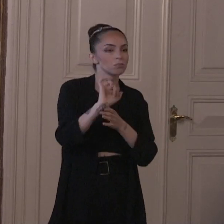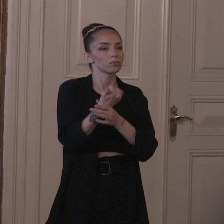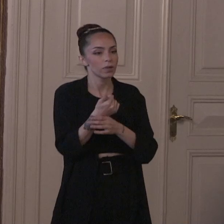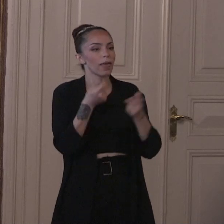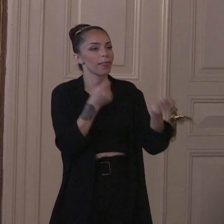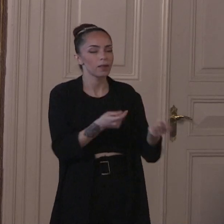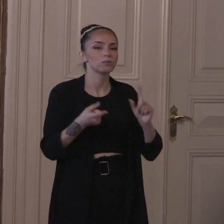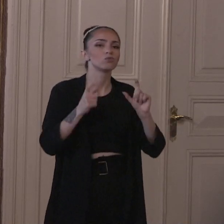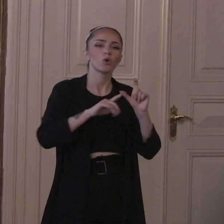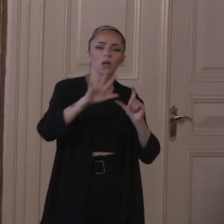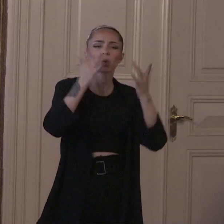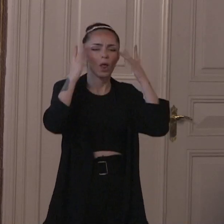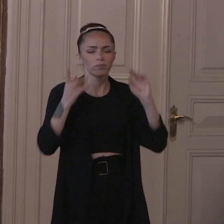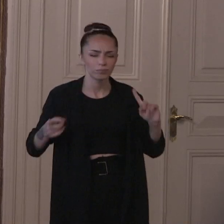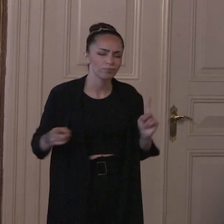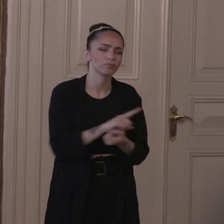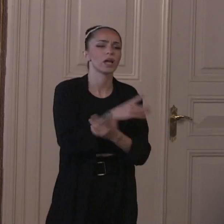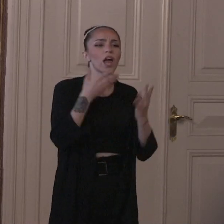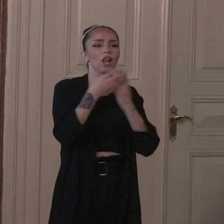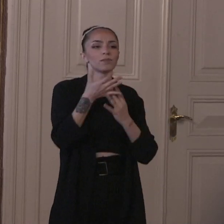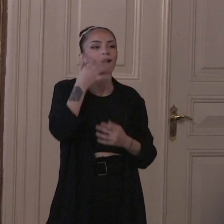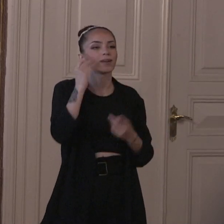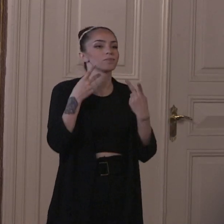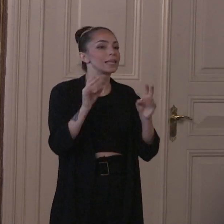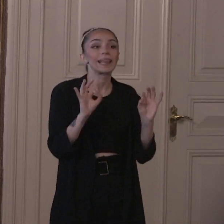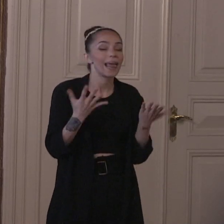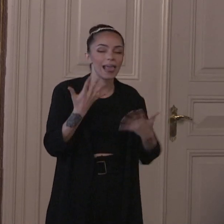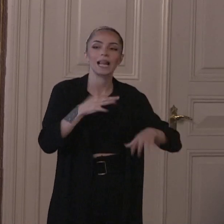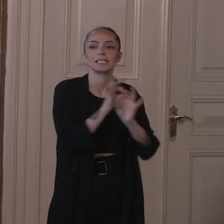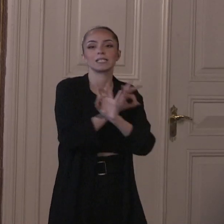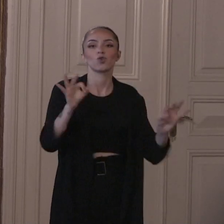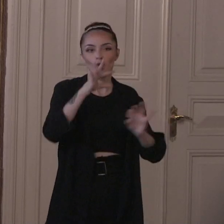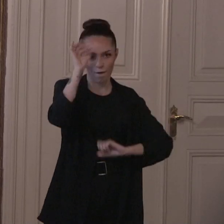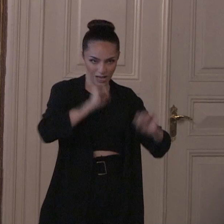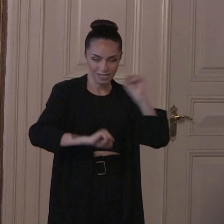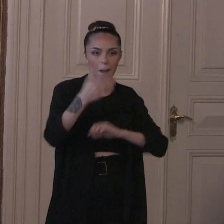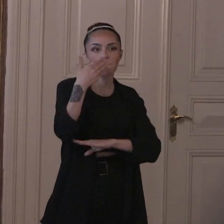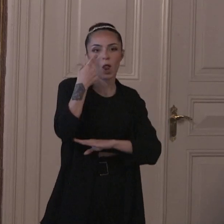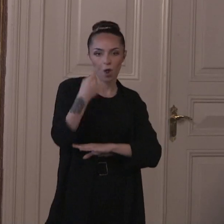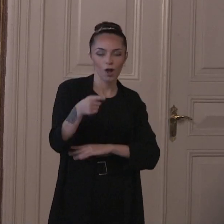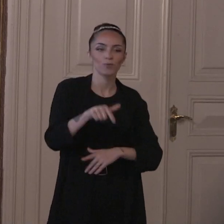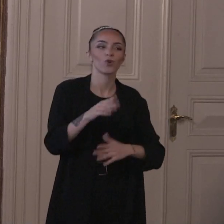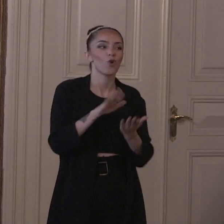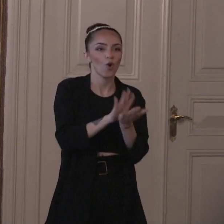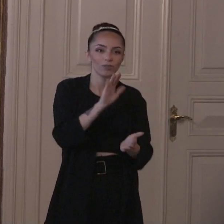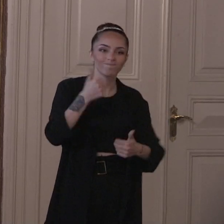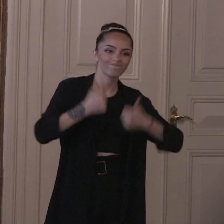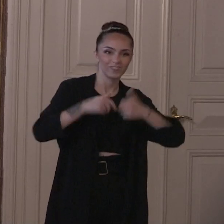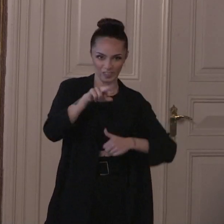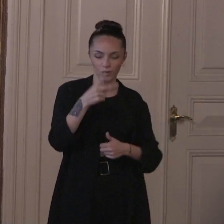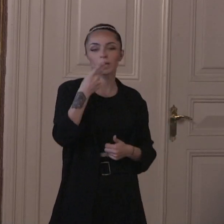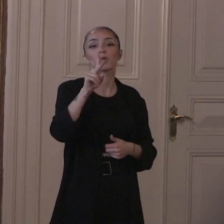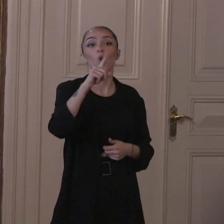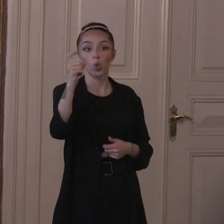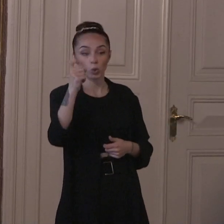alanlara erişilebilirliğin değerlendirildiği Engelsiz Üniversite Bayrak Ödülleri kapsamında 2019 yılında 4